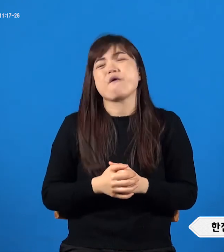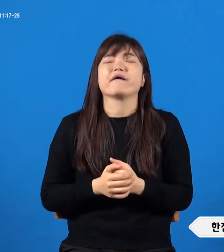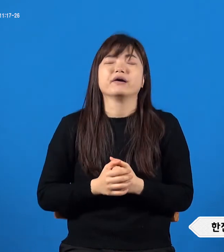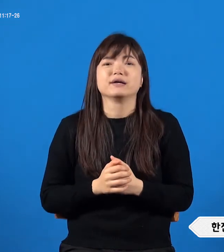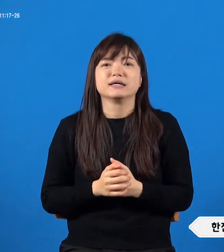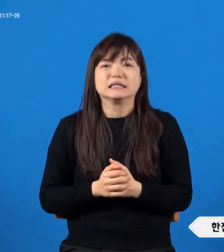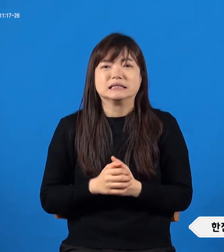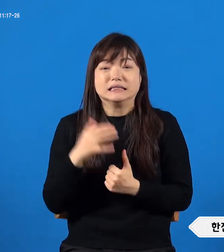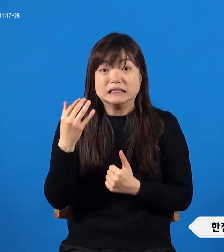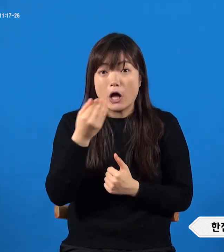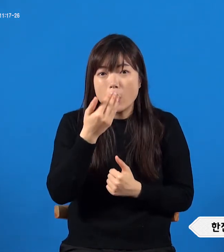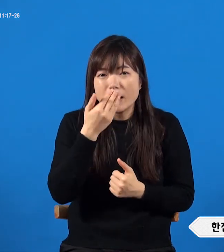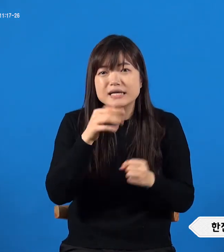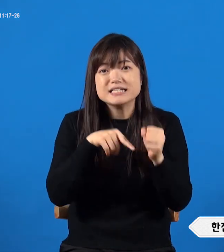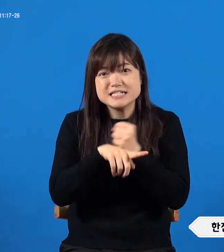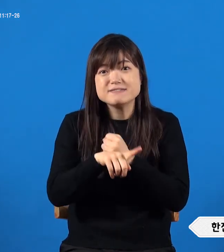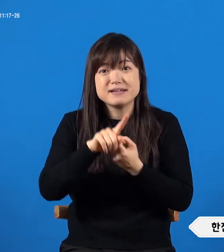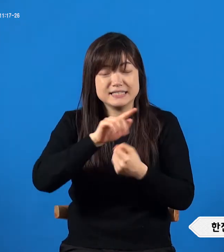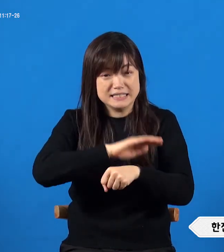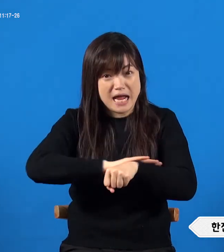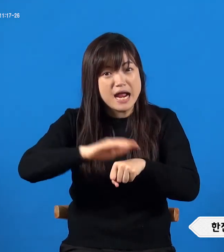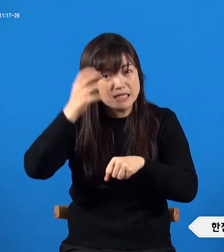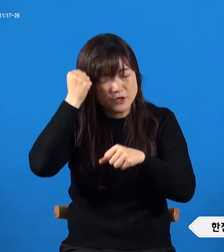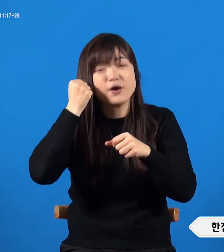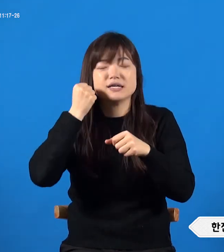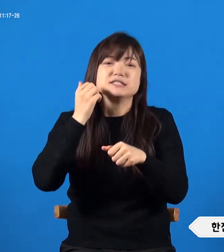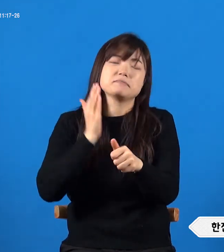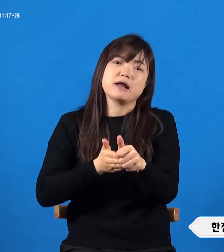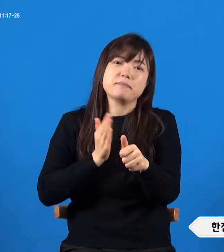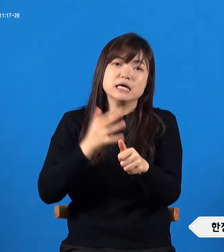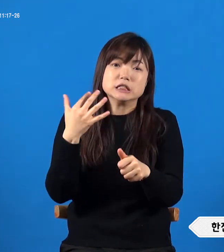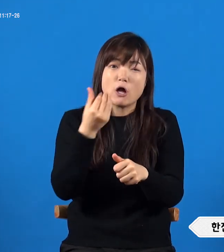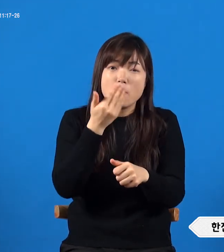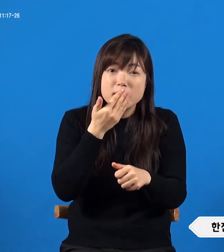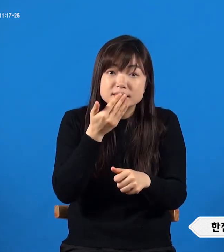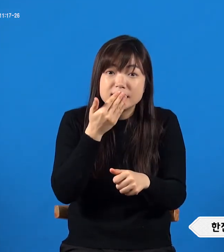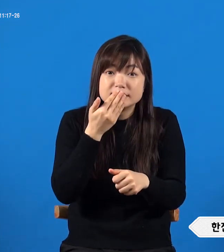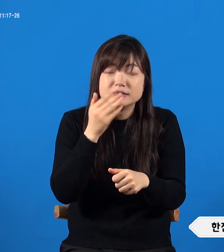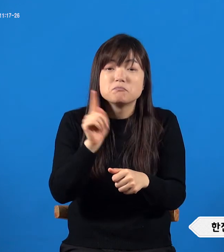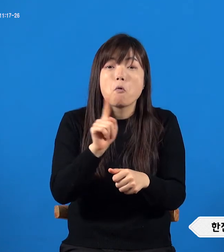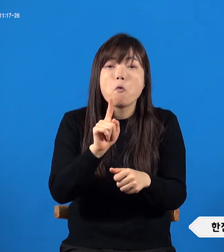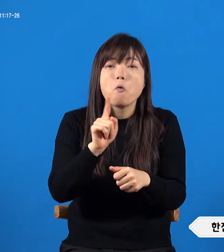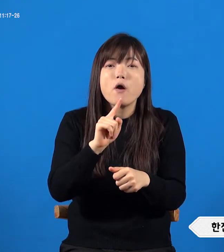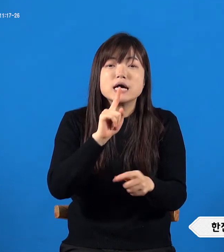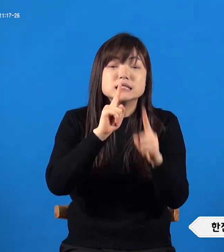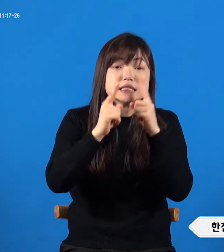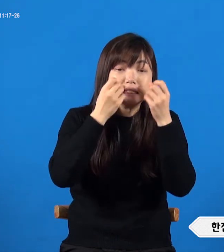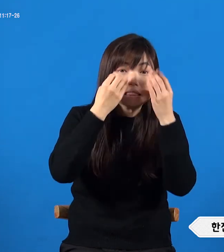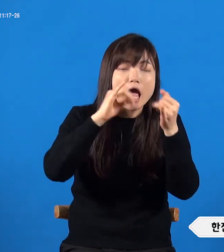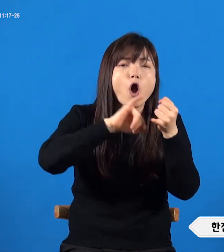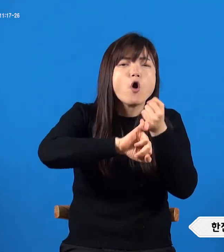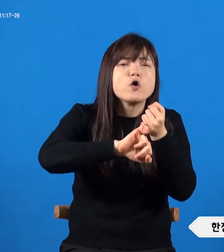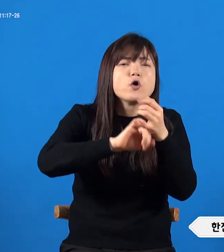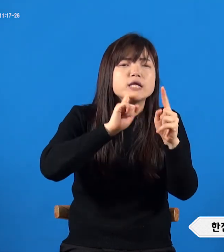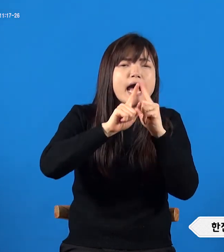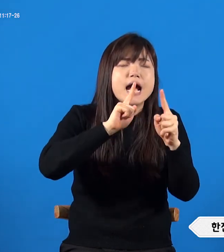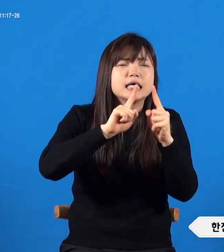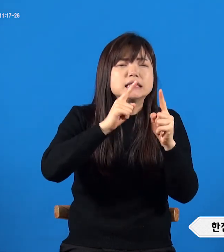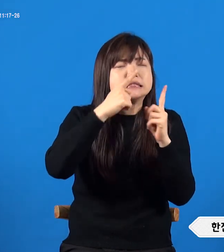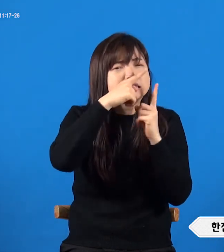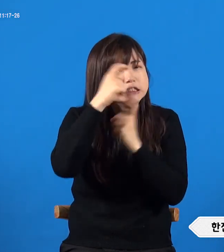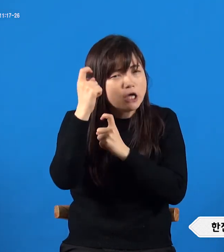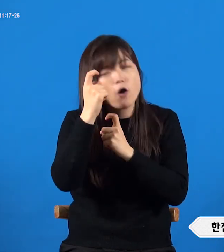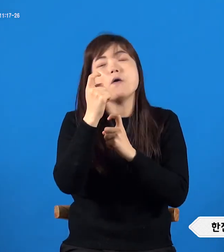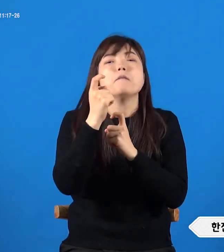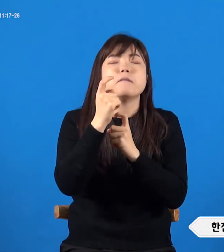자, 성찬의 의미를 이제 잘 기억을 하십시오. 성만찬은 새 언약을 맺은 것을 기념하는